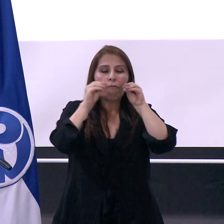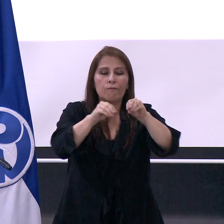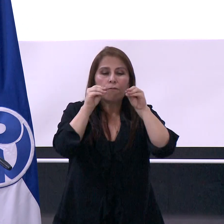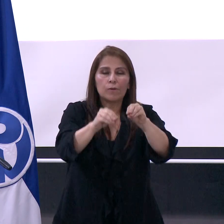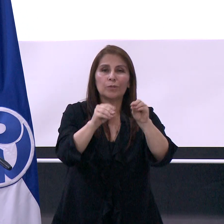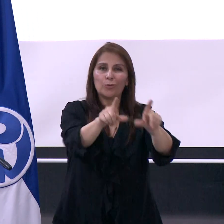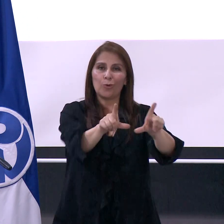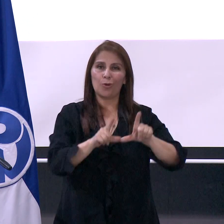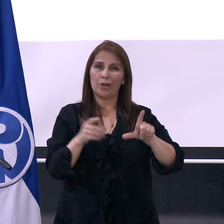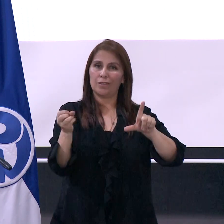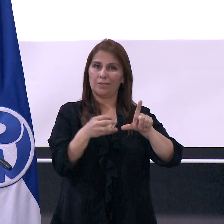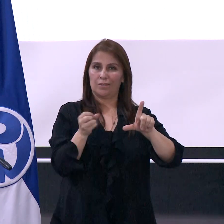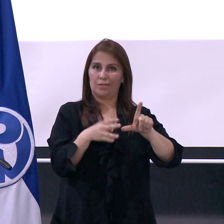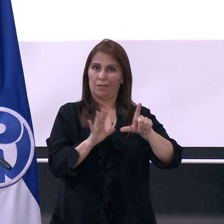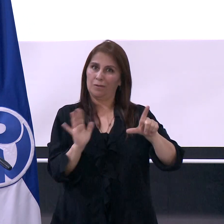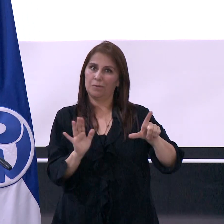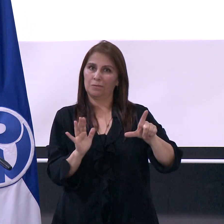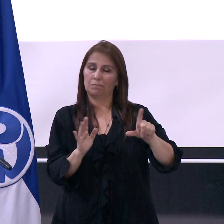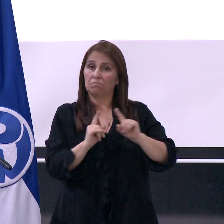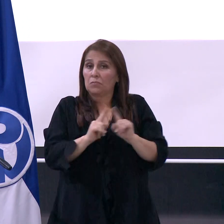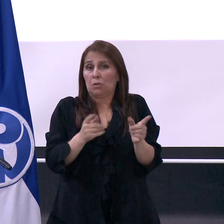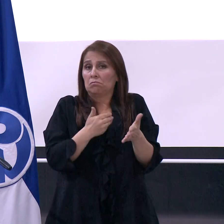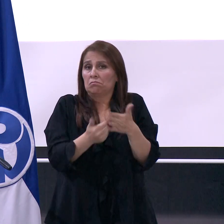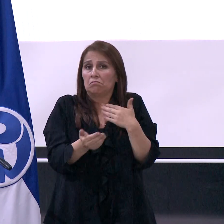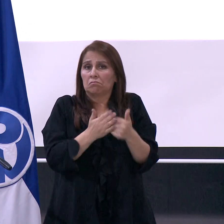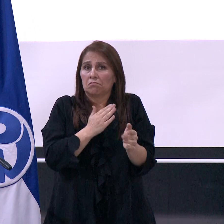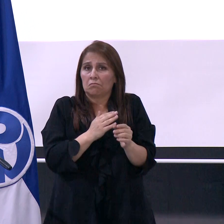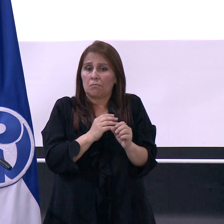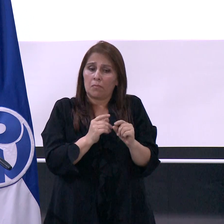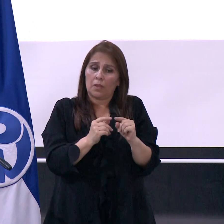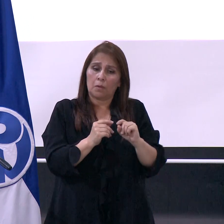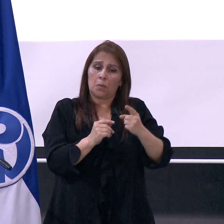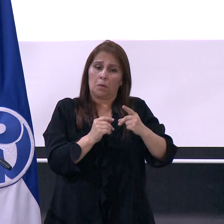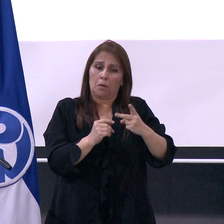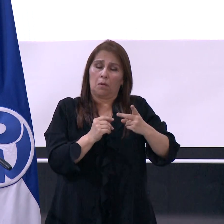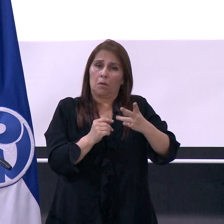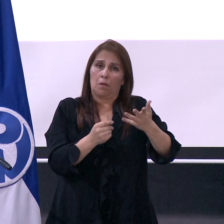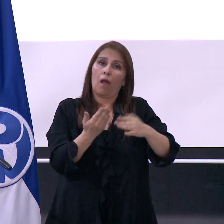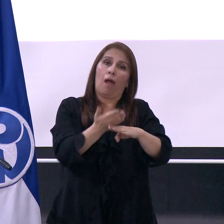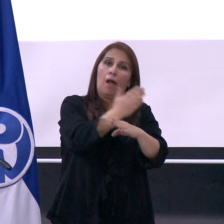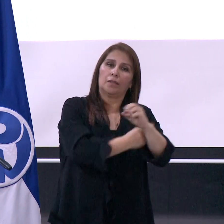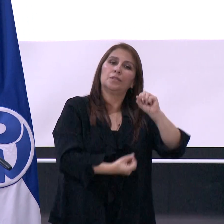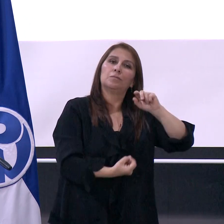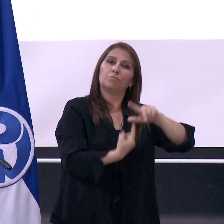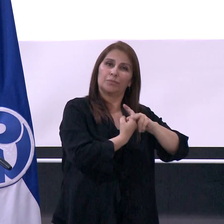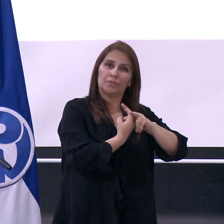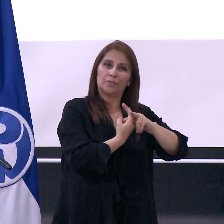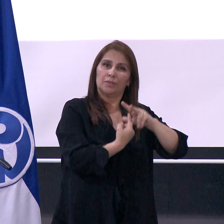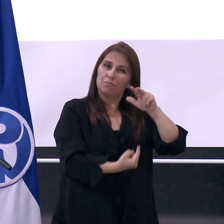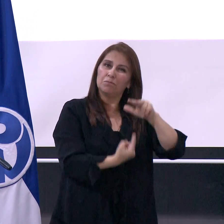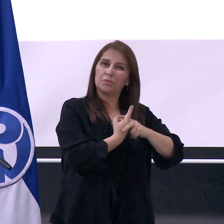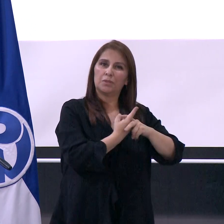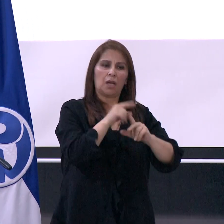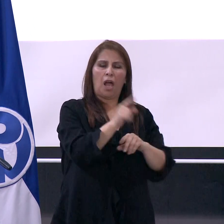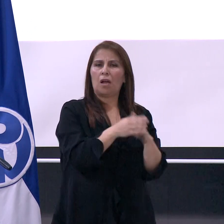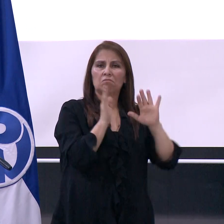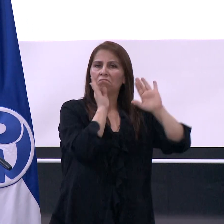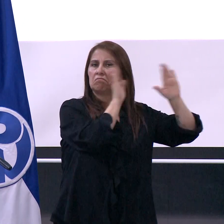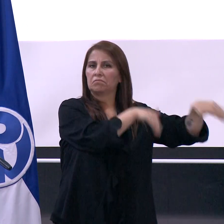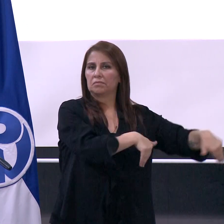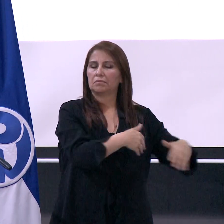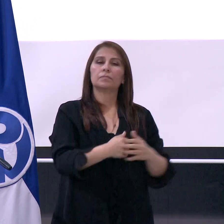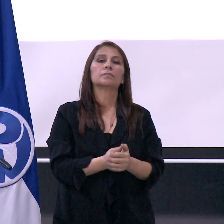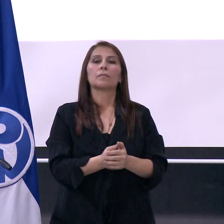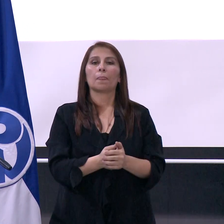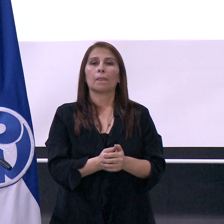licenciados sin la relevancia que tuviera desde sus primeros años de fundación en los años 20 pierde